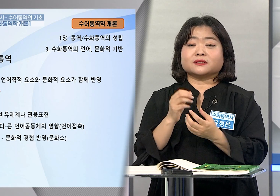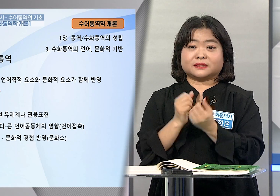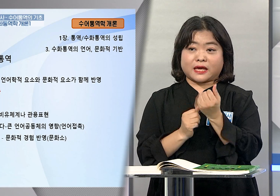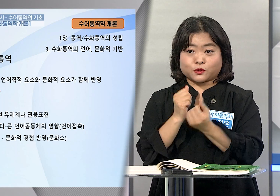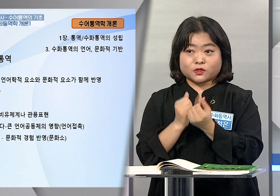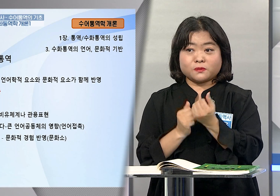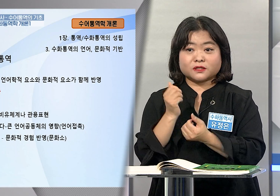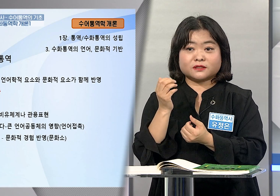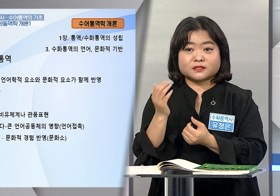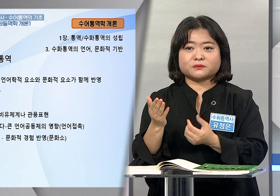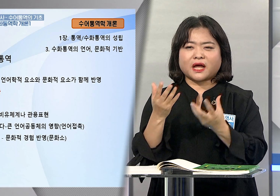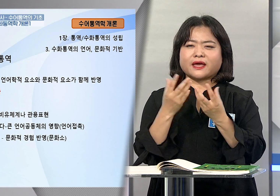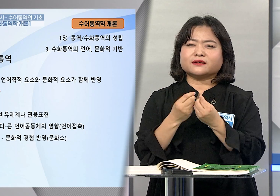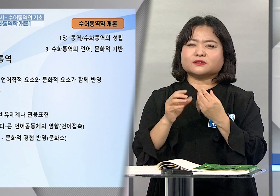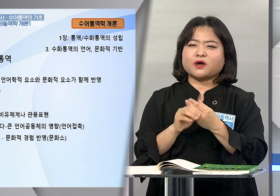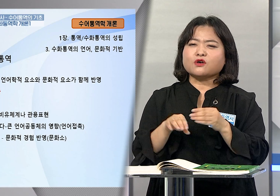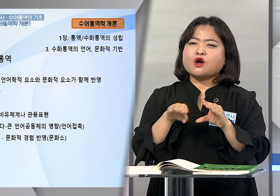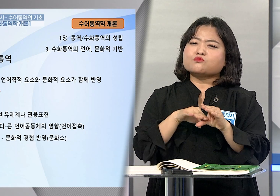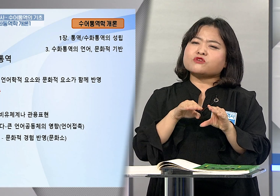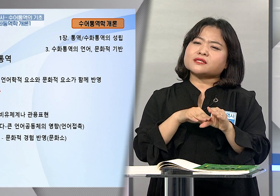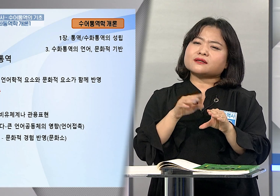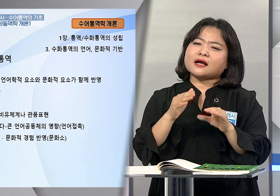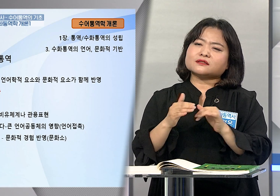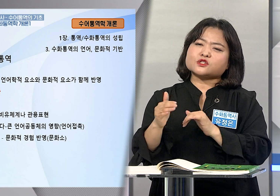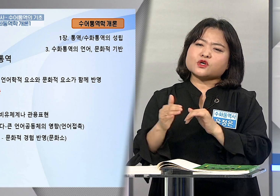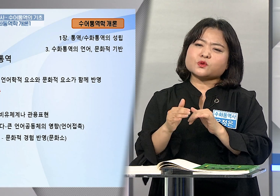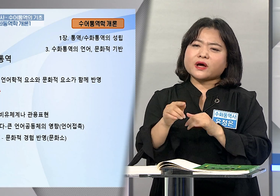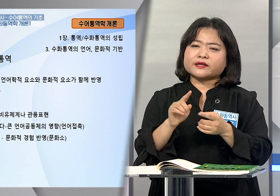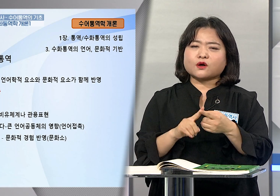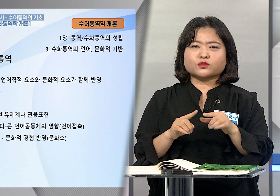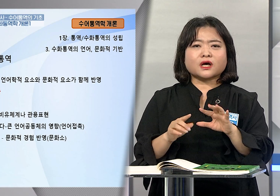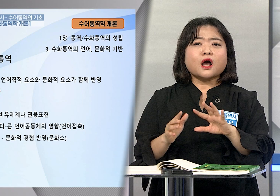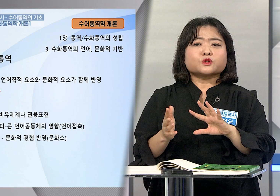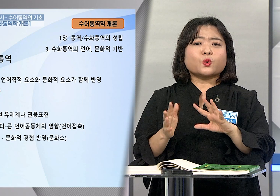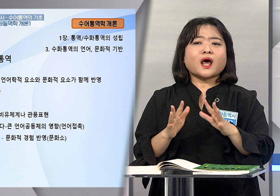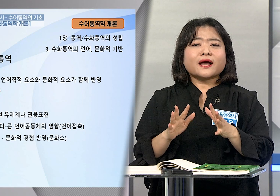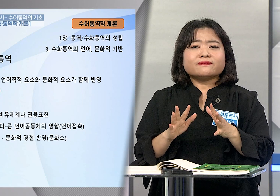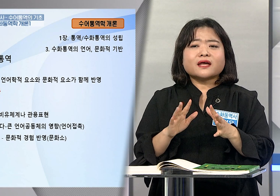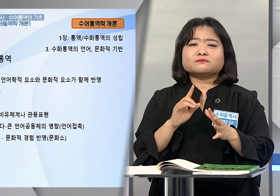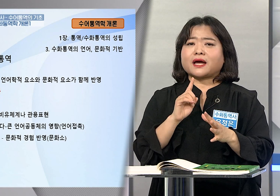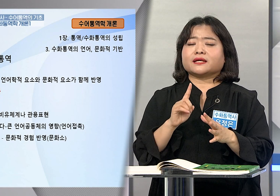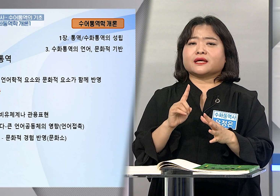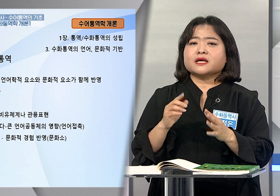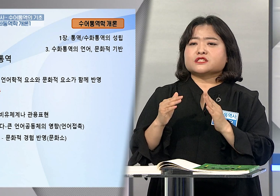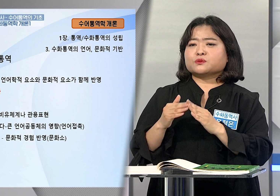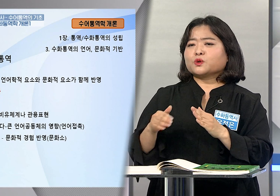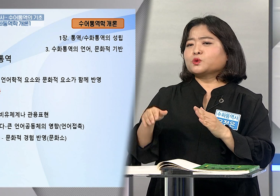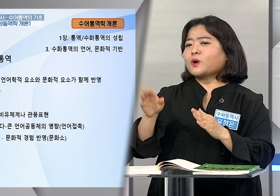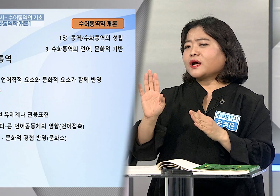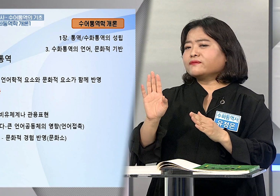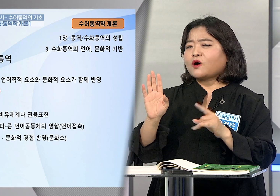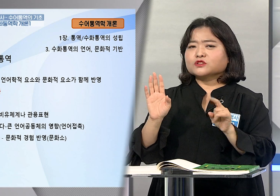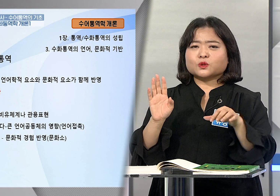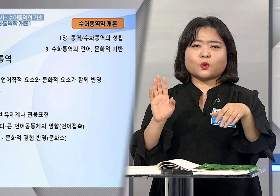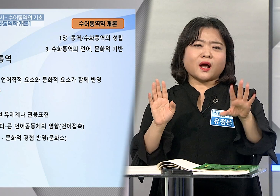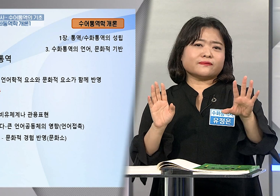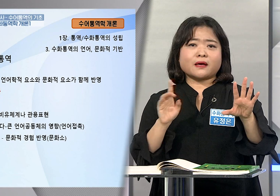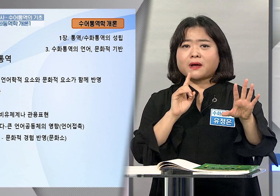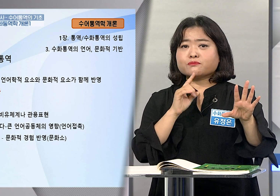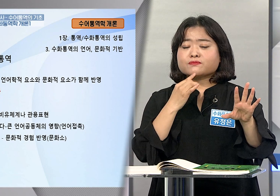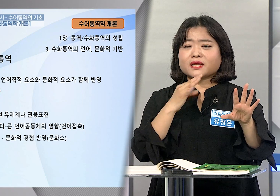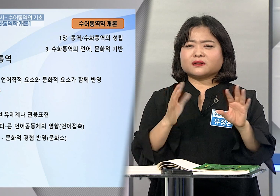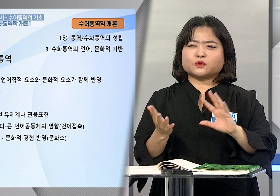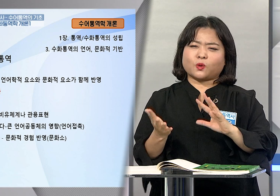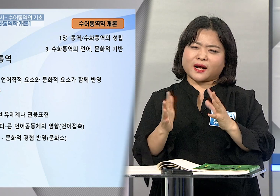반영된다는 말을 계속 설명을 드렸습니다. 예를 들면 문화적 간극의 최소화에서 우리가 돌아간다는 말이 집으로 돌아간다, 어디로